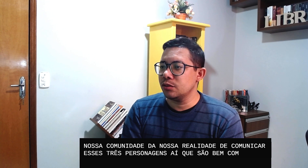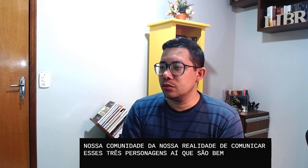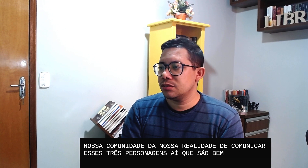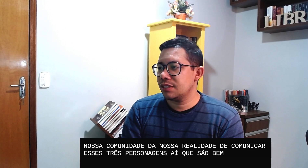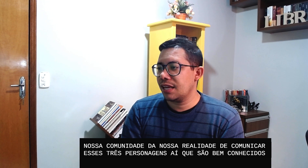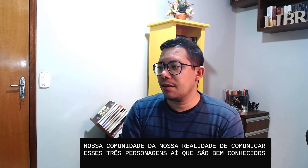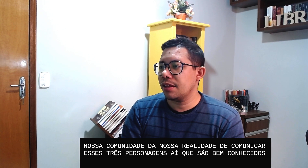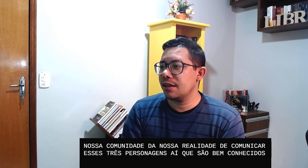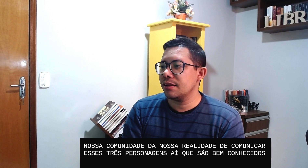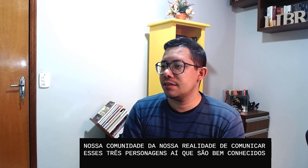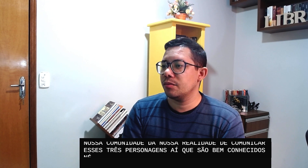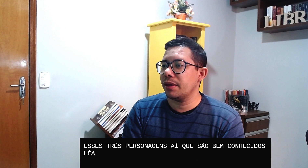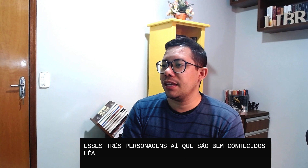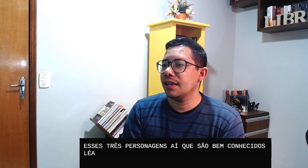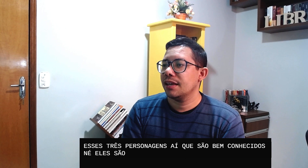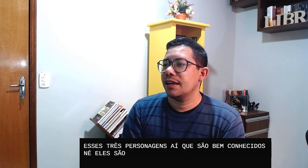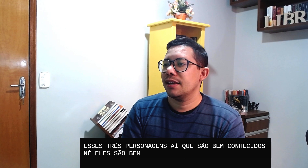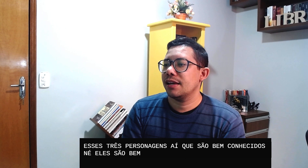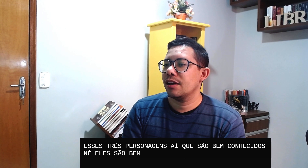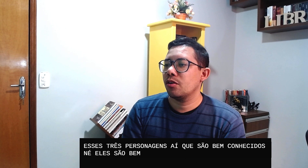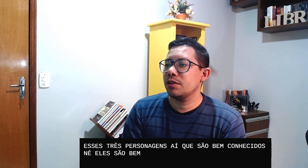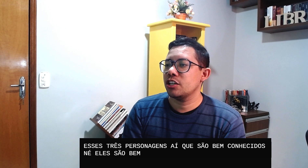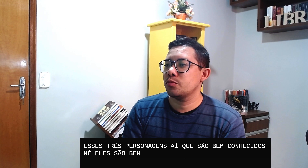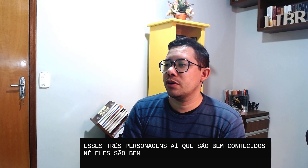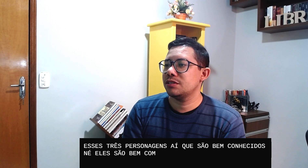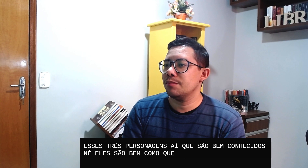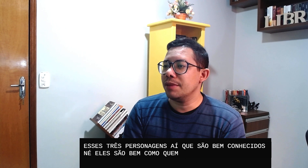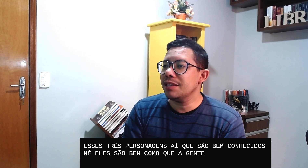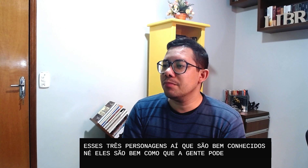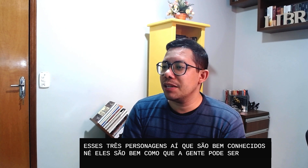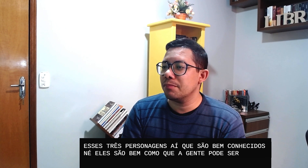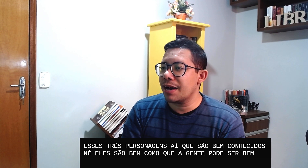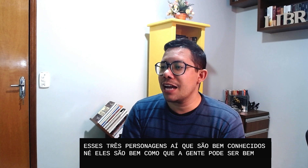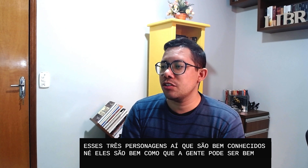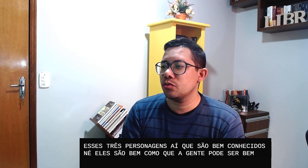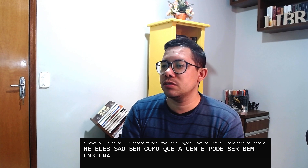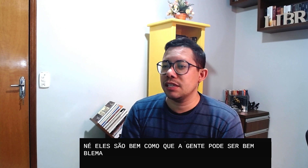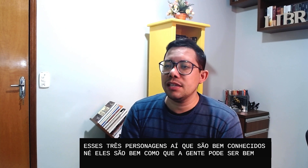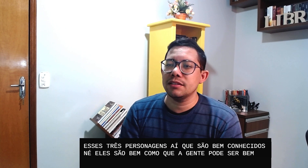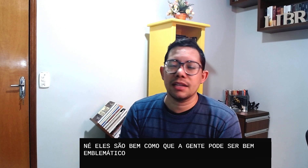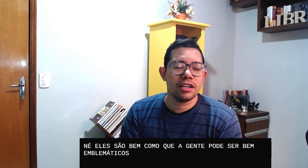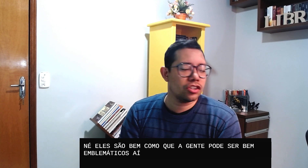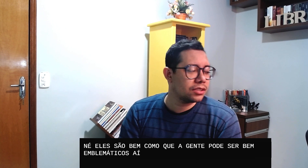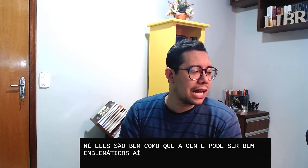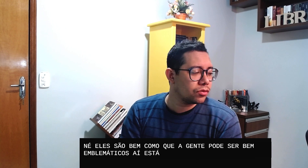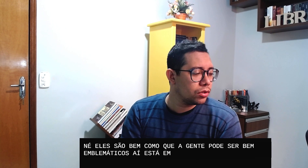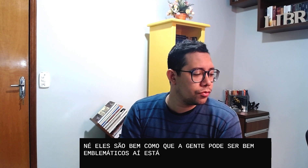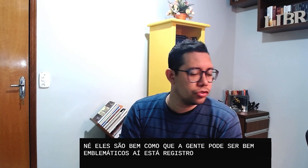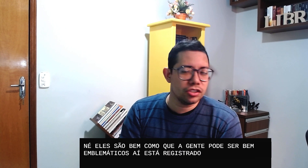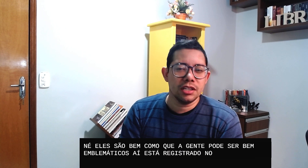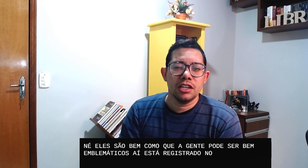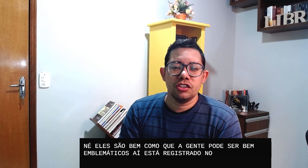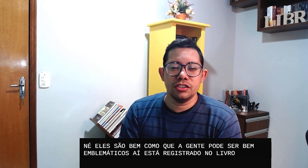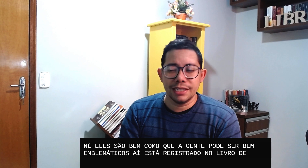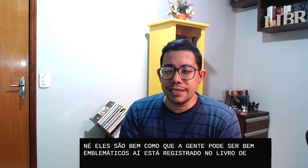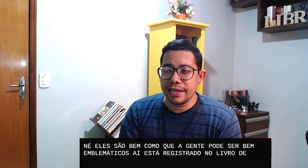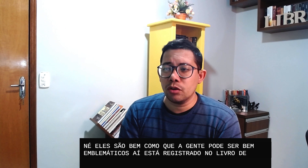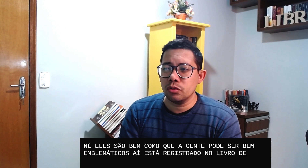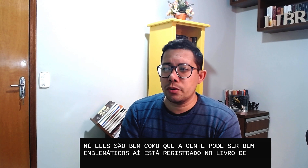conhecidos, né? Eles são bem. Como que a gente pode dizer, bem emblemáticos aí, que está registrado no livro de Daniel, do